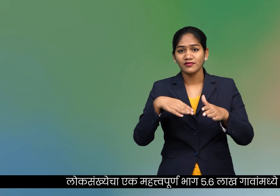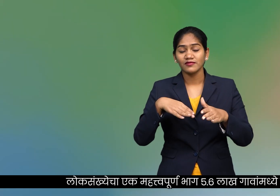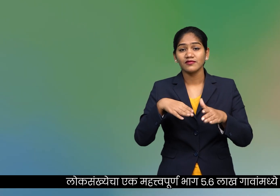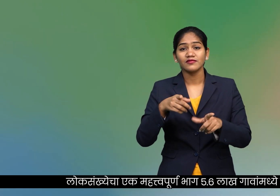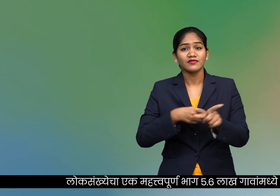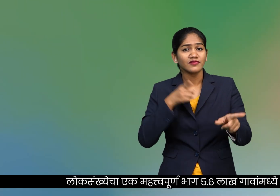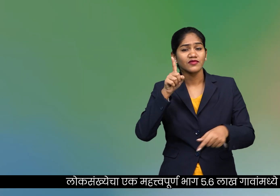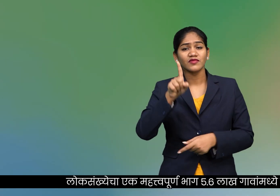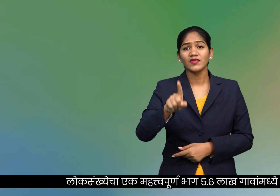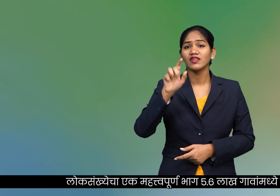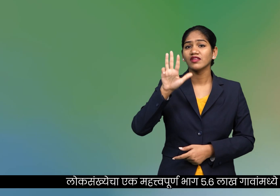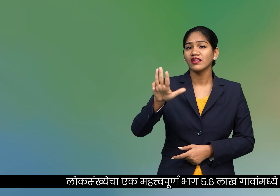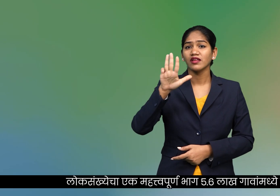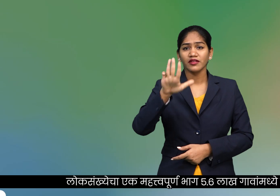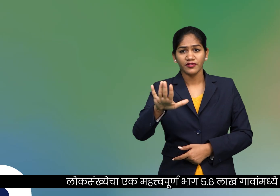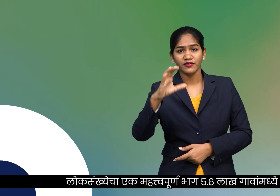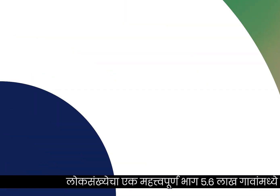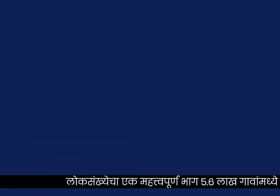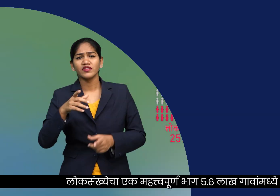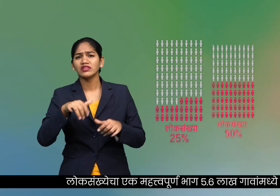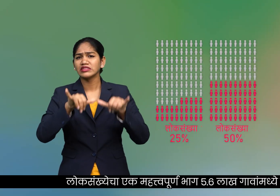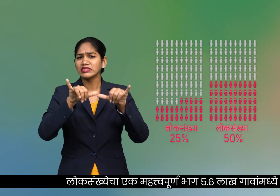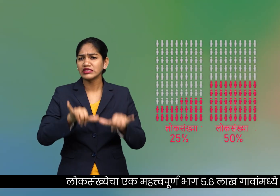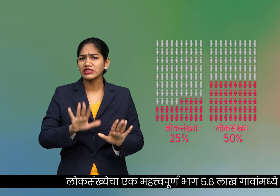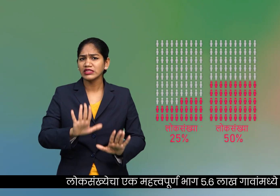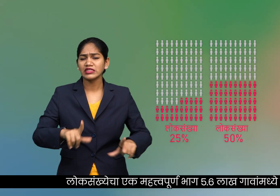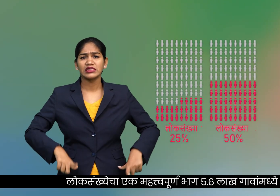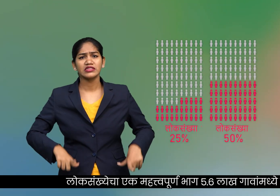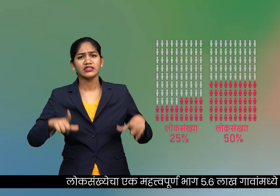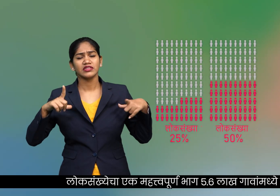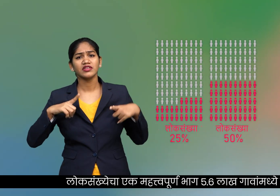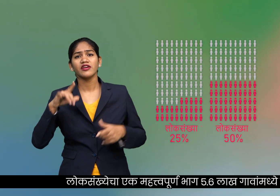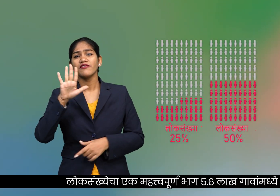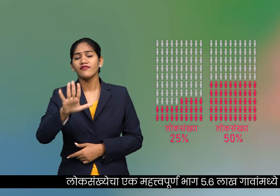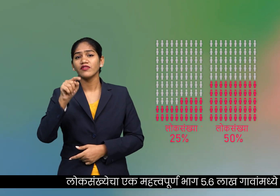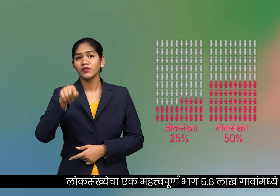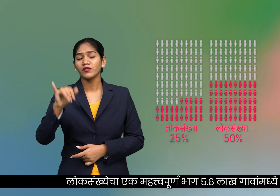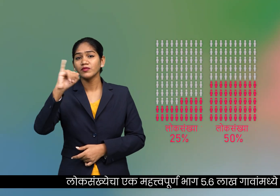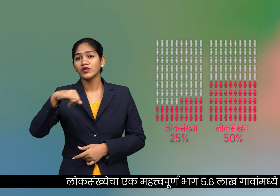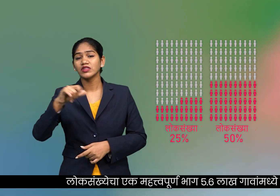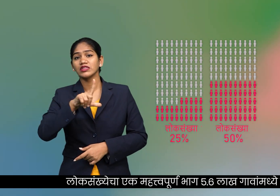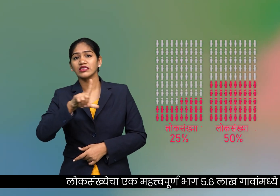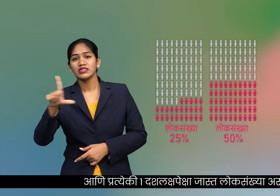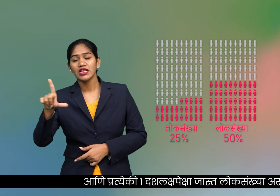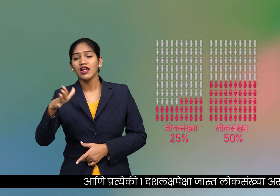लोकसंख्येचा एक महत्त्वपूर्ण भाग 5.6 लाख गावांमध्ये राहत होता आणि